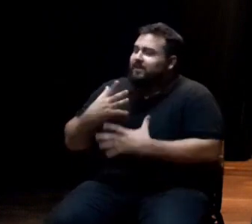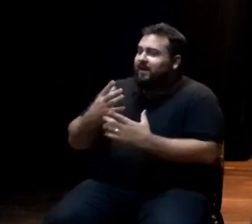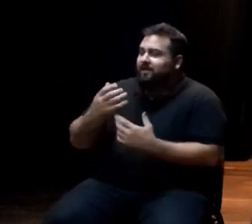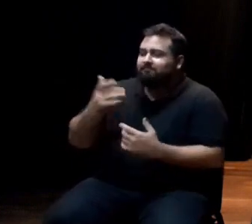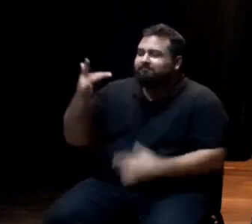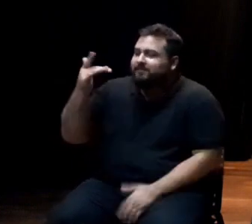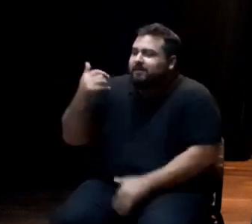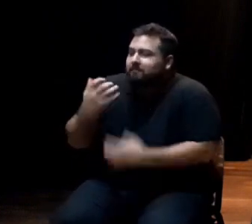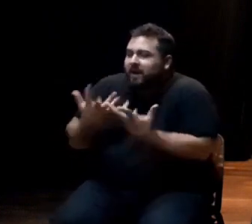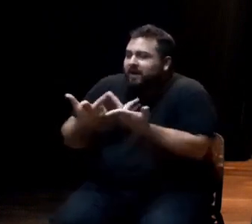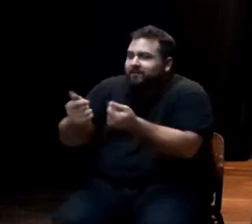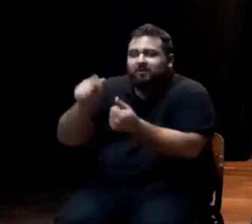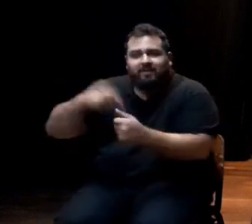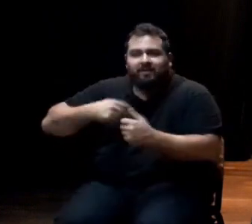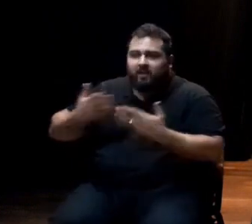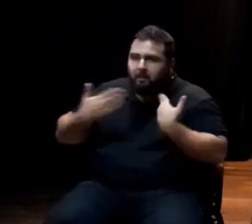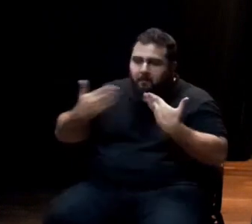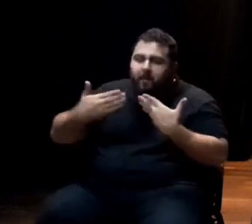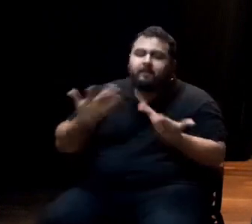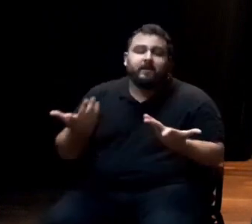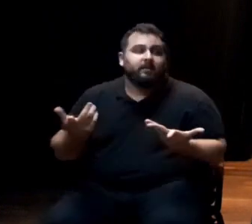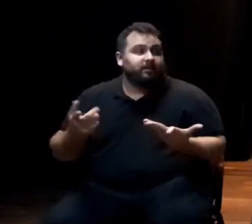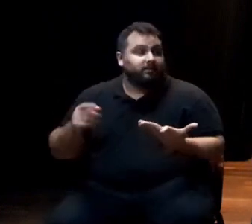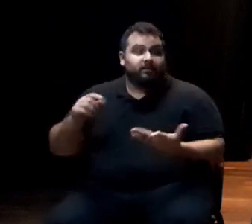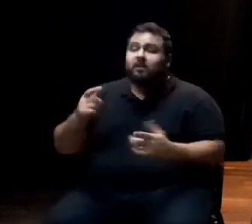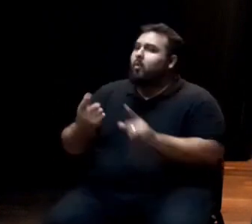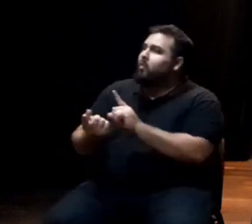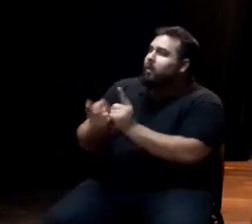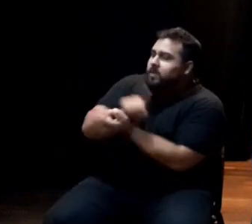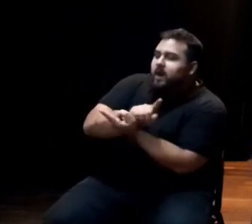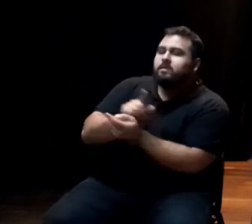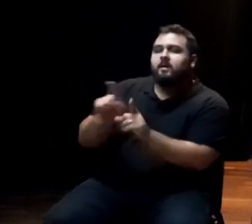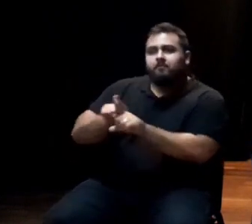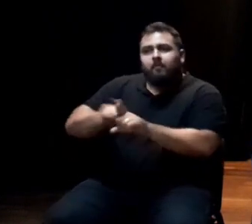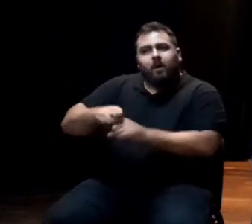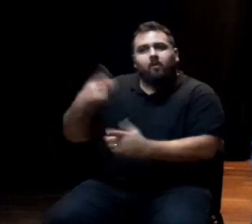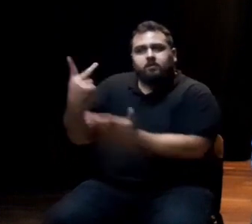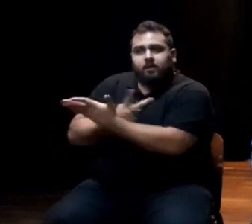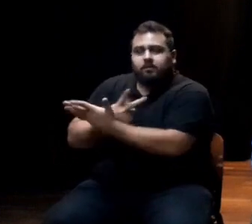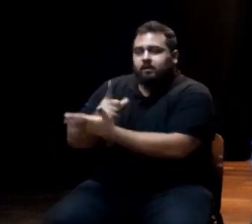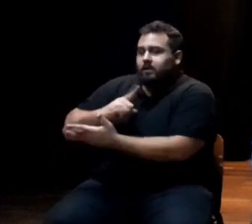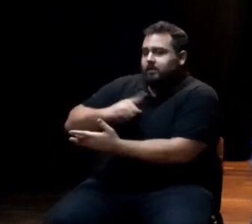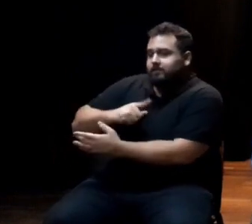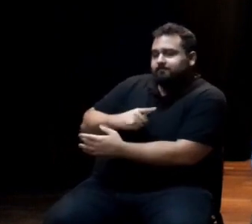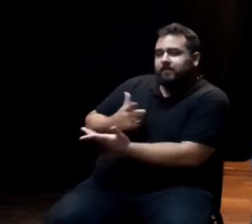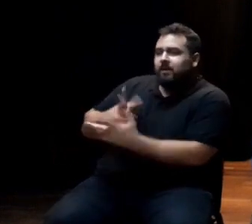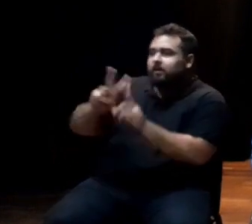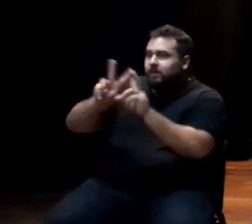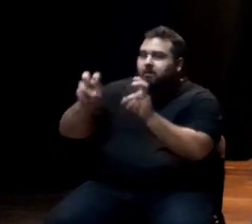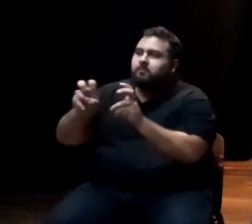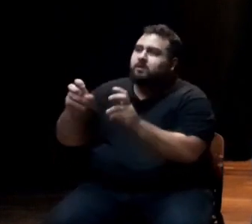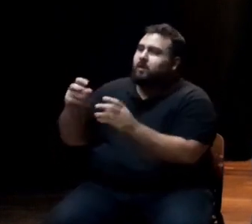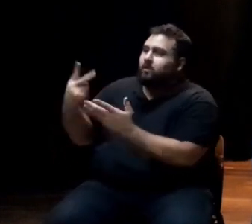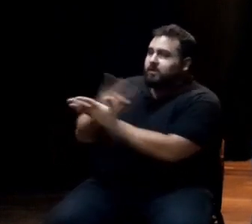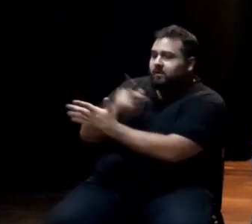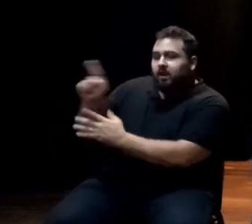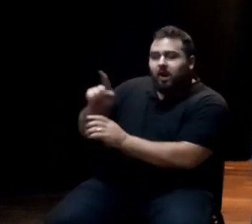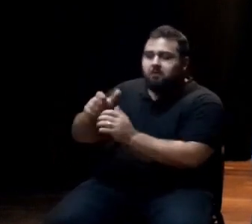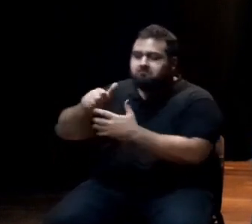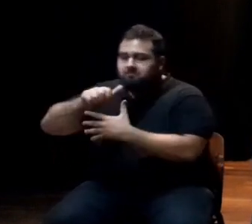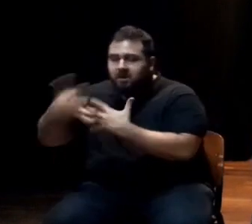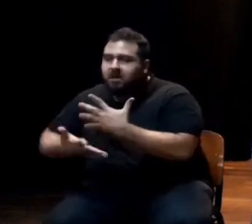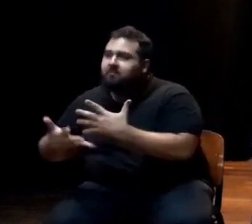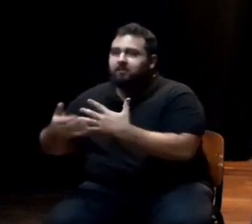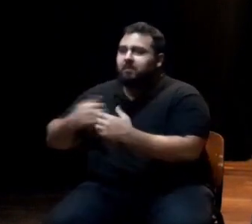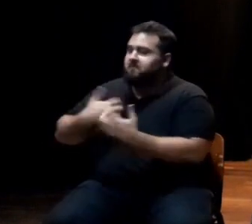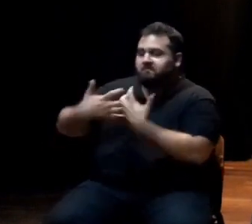papo, tá uma delícia. É porque o contrário também ocorre, né? Porque tem piadas que funcionam, ou termos ou expressões que funcionam em Libras e não funcionam